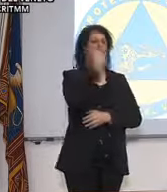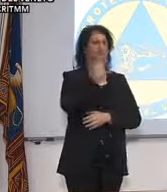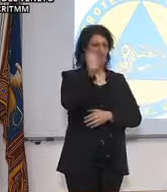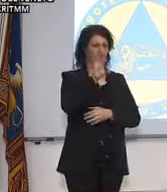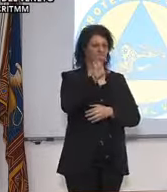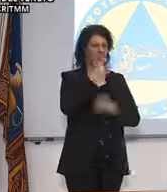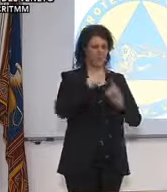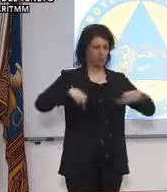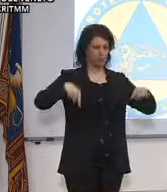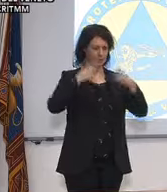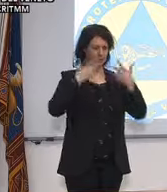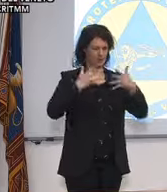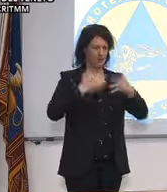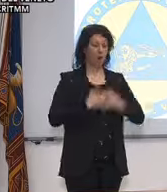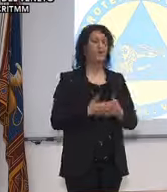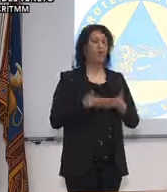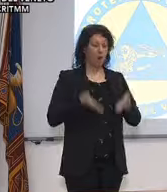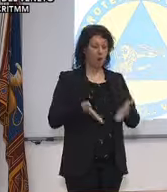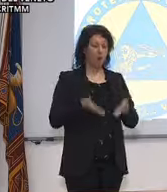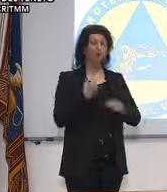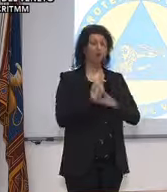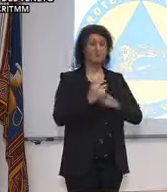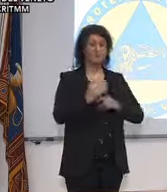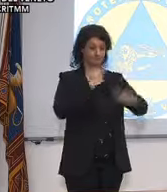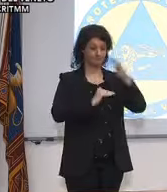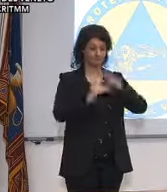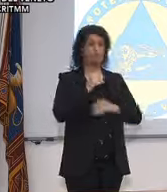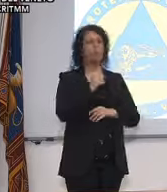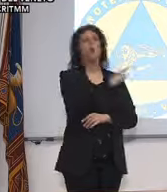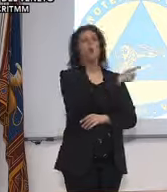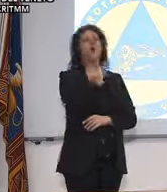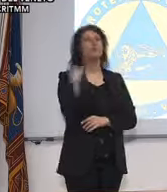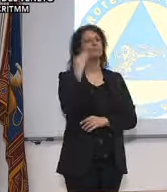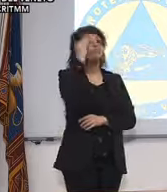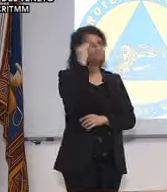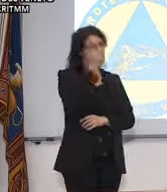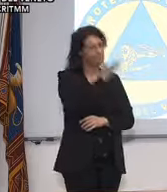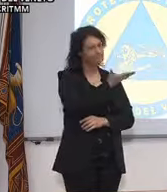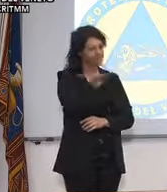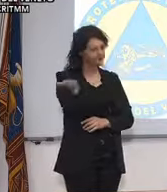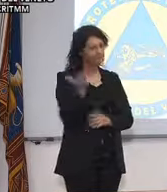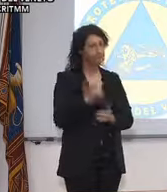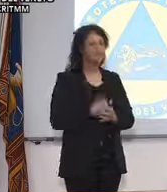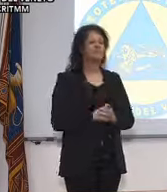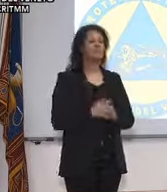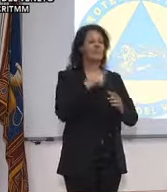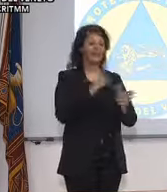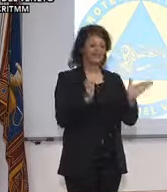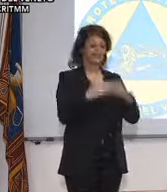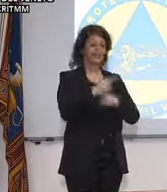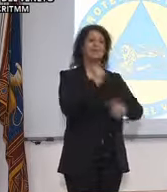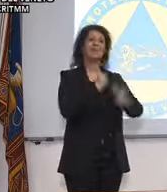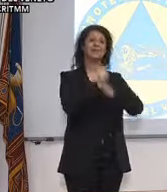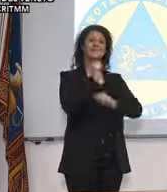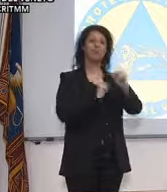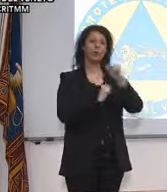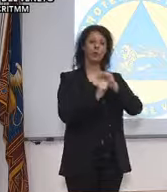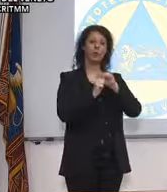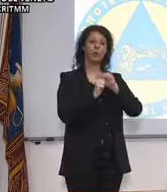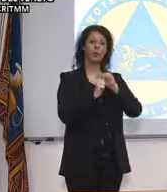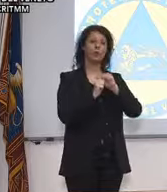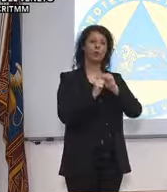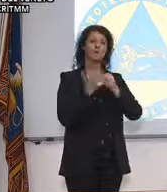oggi, che ci dovevano arrivare, ci stanno arrivando tutta una serie di osservazioni. La direzione prevenzione sta mettendo insieme un po' tutte